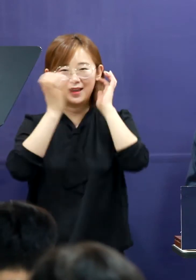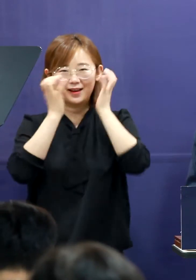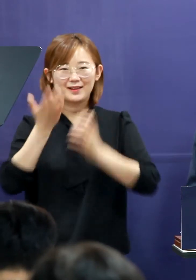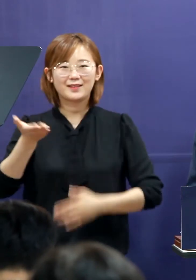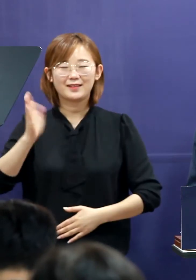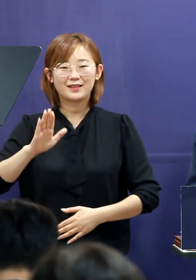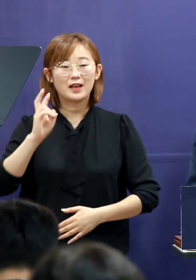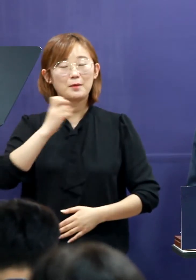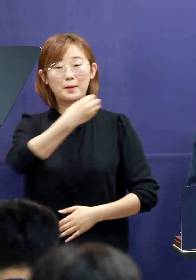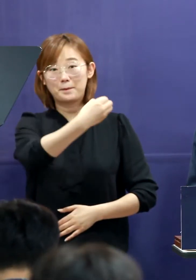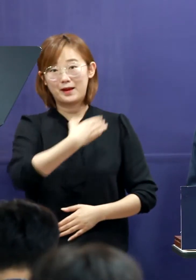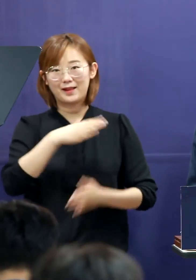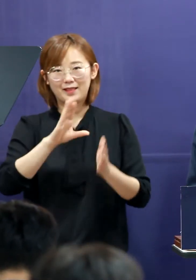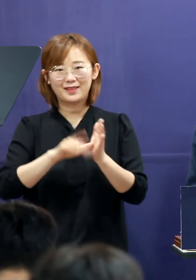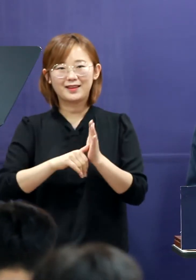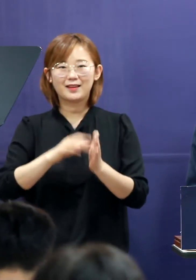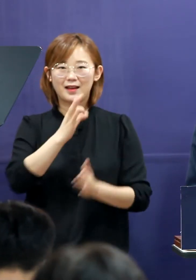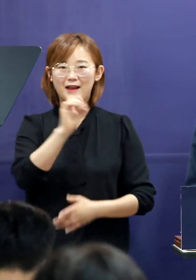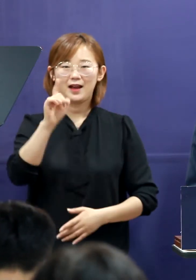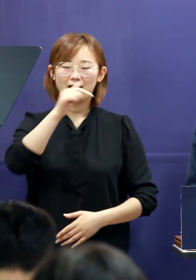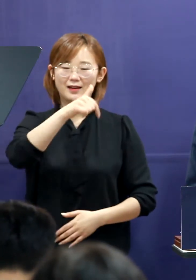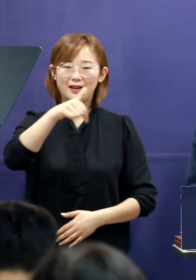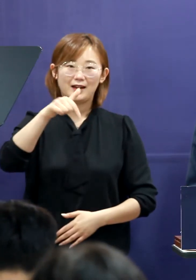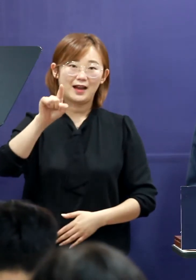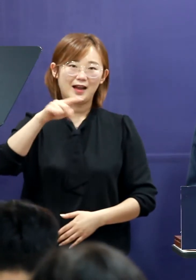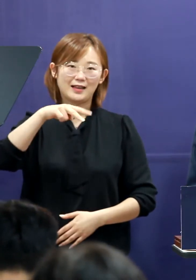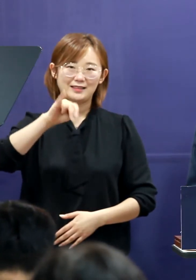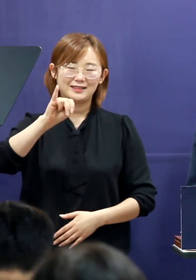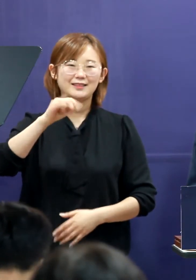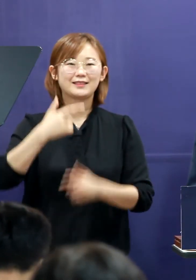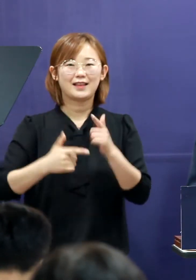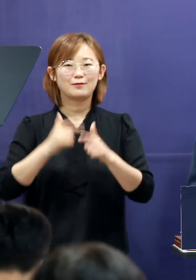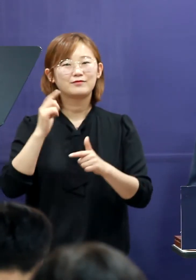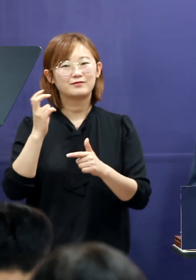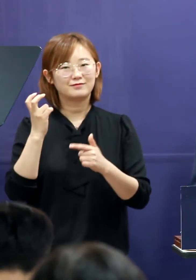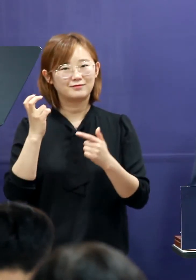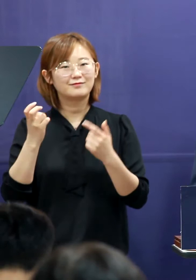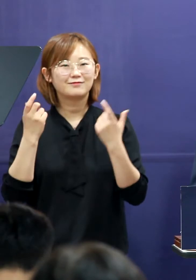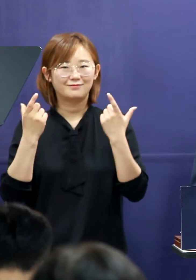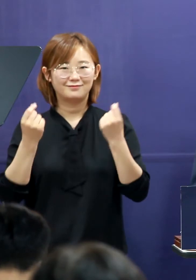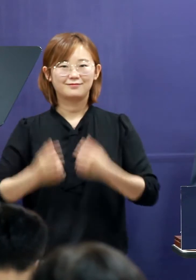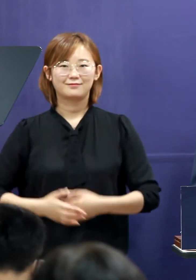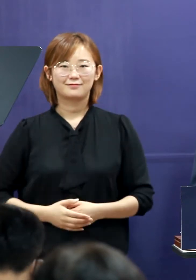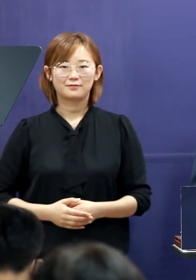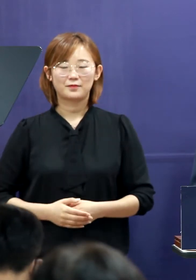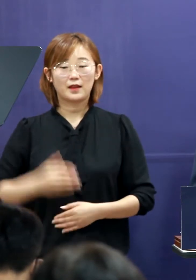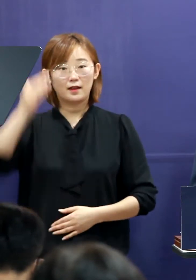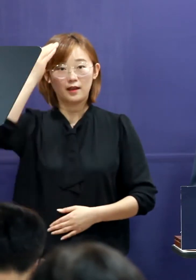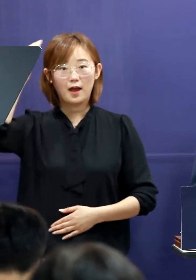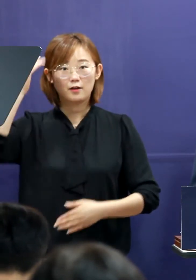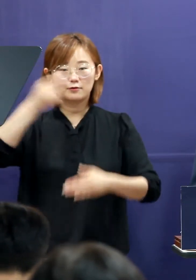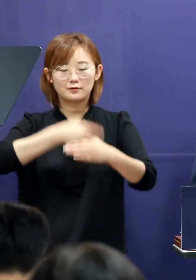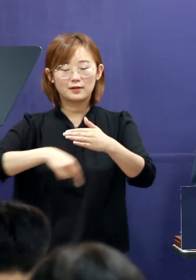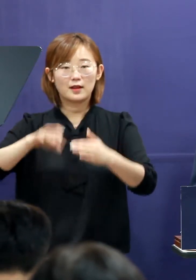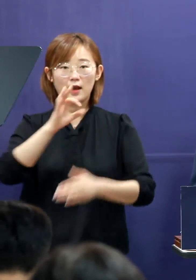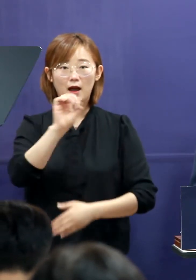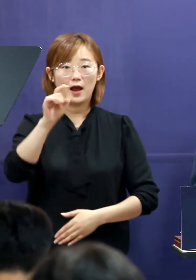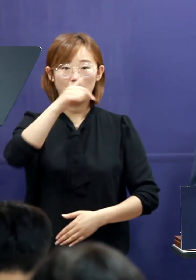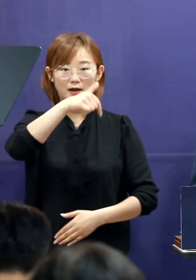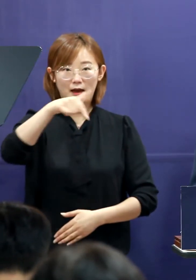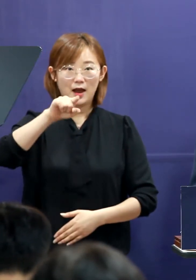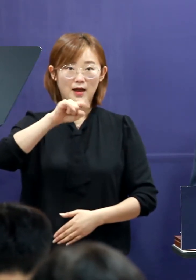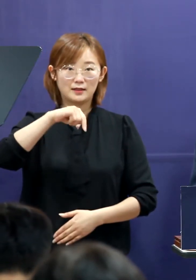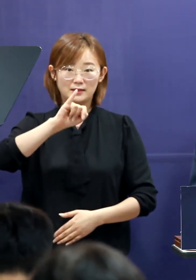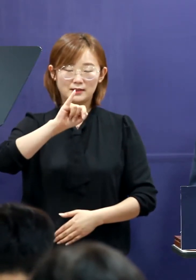이분이 말씀하신 것은 아카시 나무가 아닌가 싶습니다. 우리나라 이제 아카시 나무가 많이 심겨져